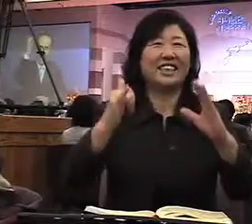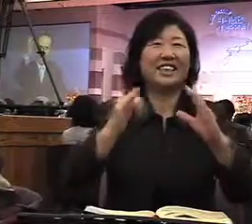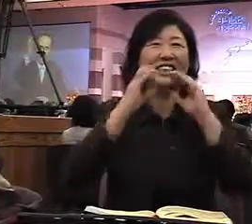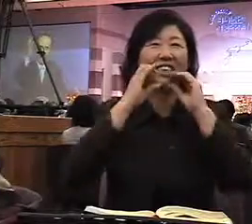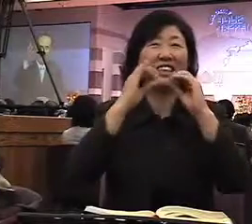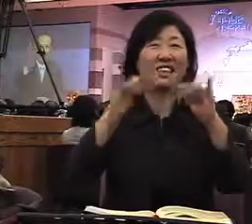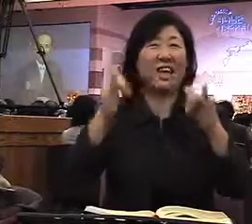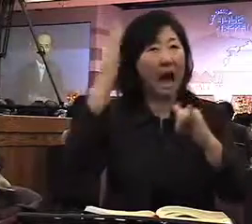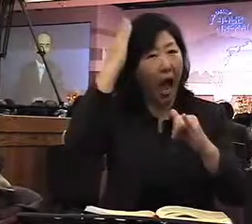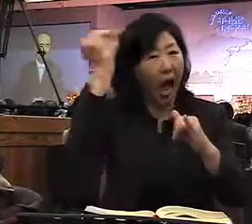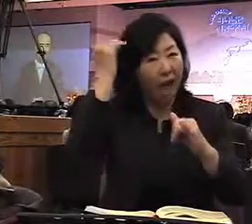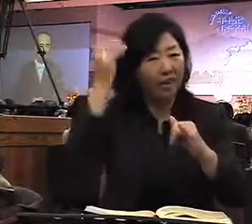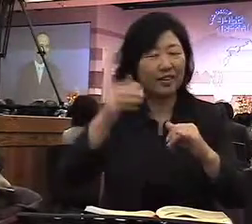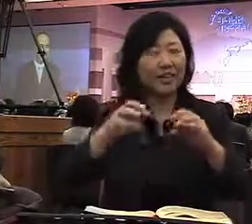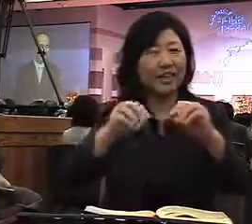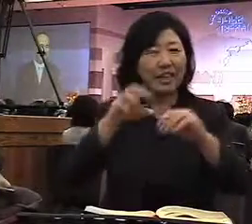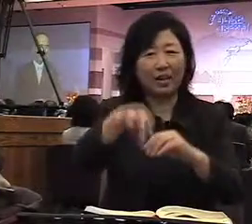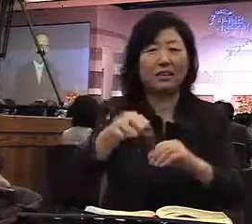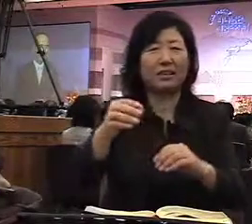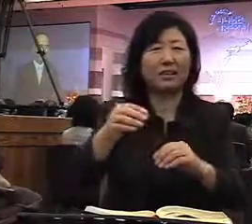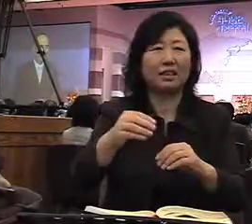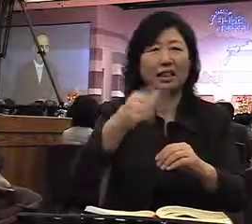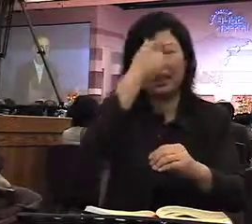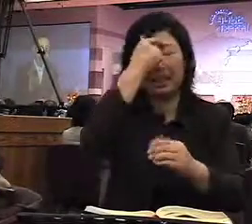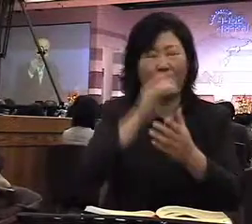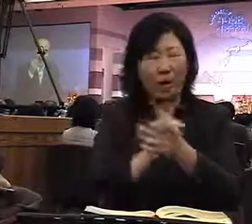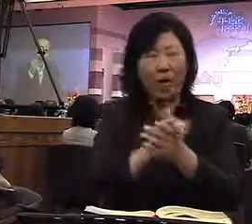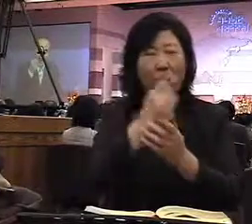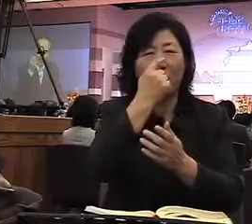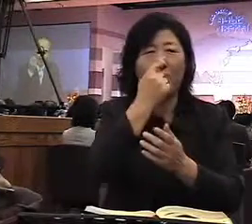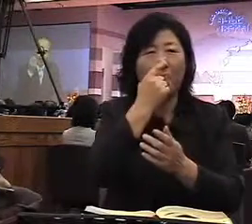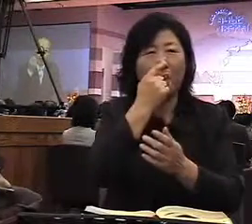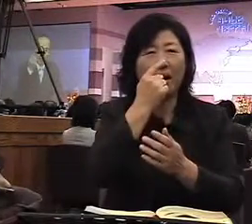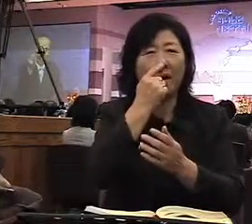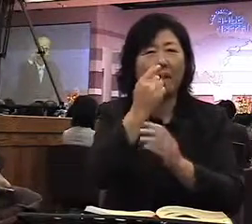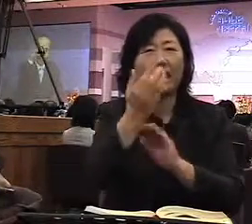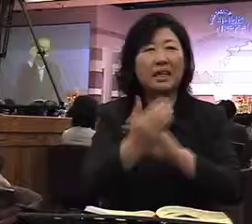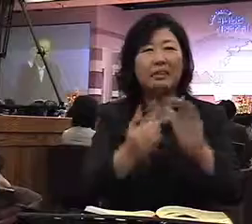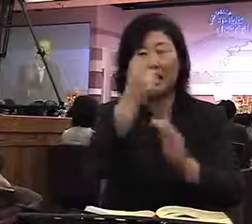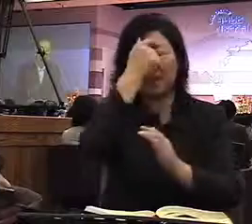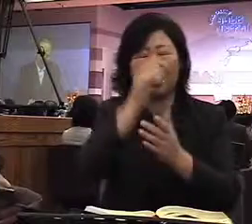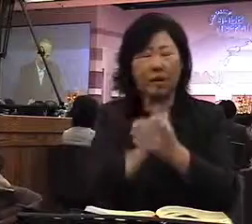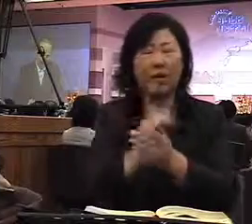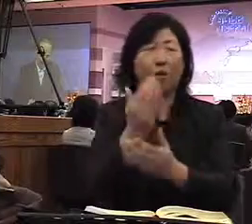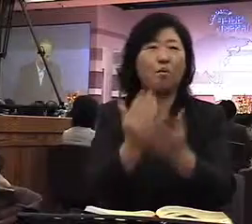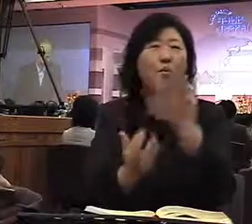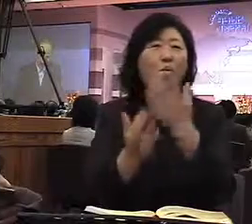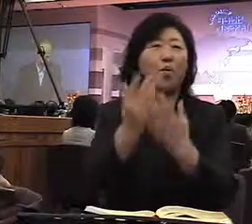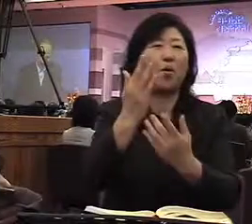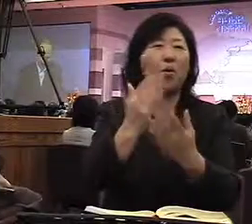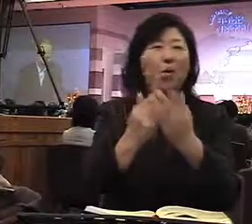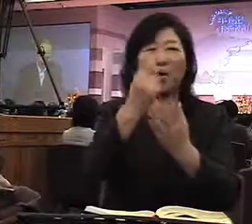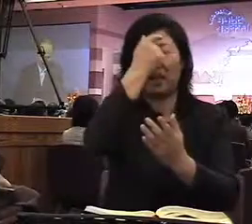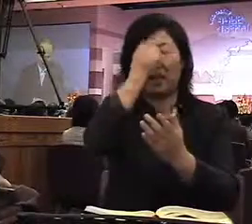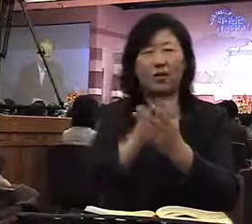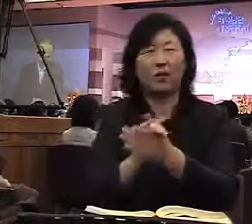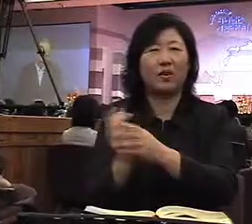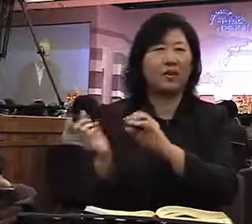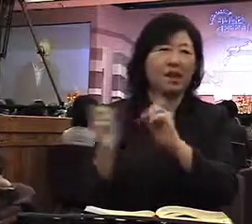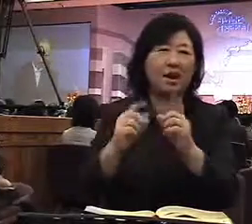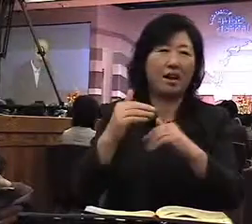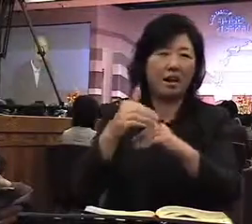선교사님들이 한국 땅에 와서 기도를 배우더라고요. 이미 기도에 불이 붙었네요. 오늘 한국은 기도로 살리는 나라가 될 걸